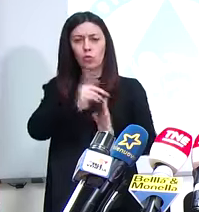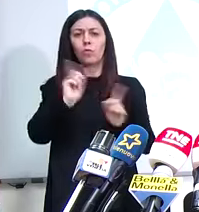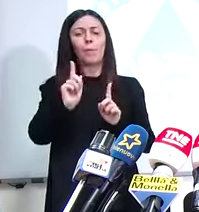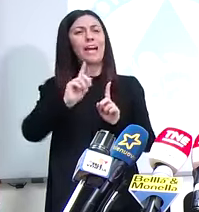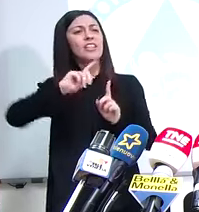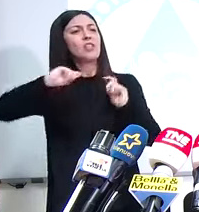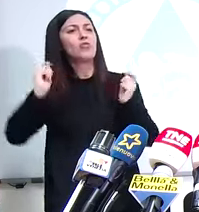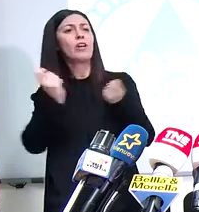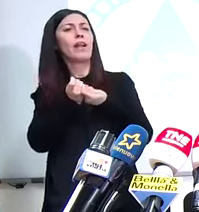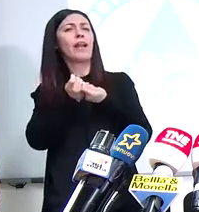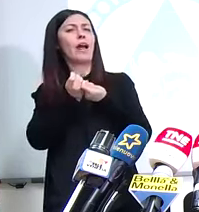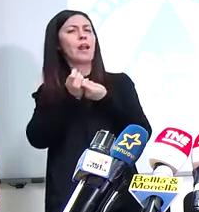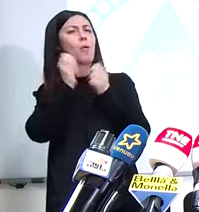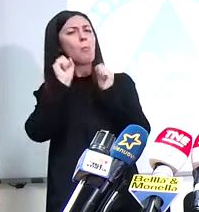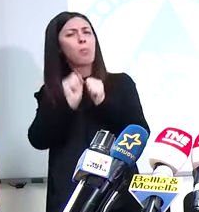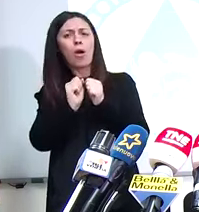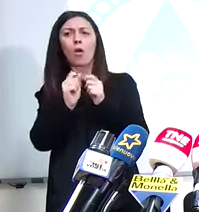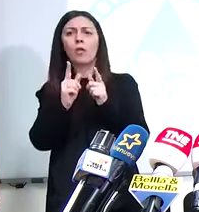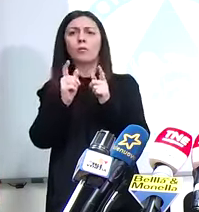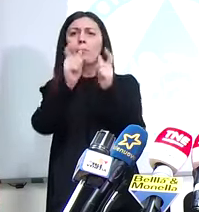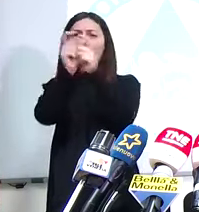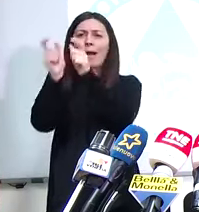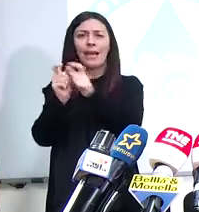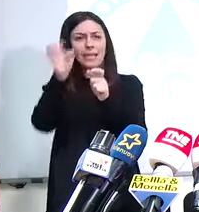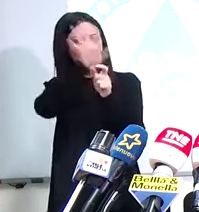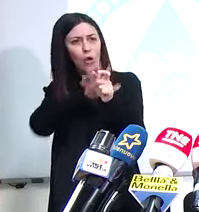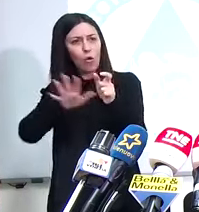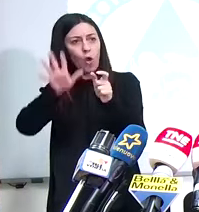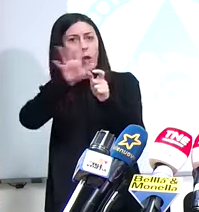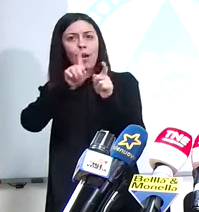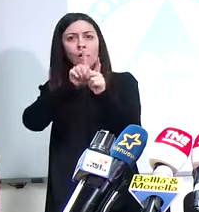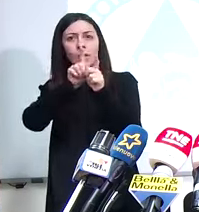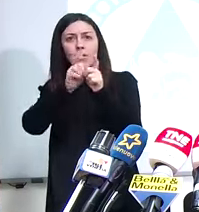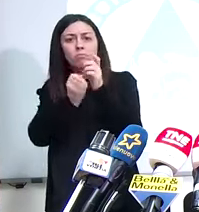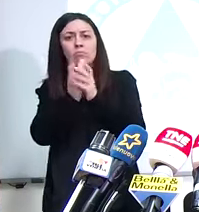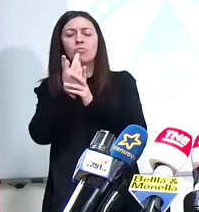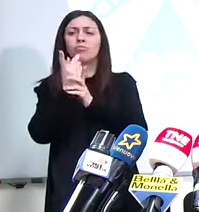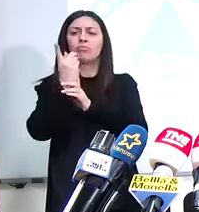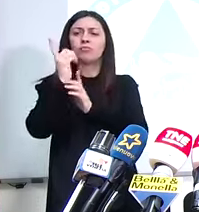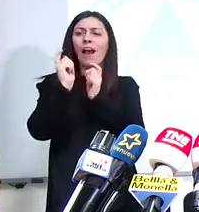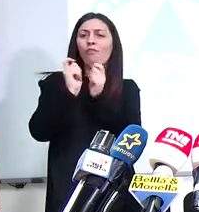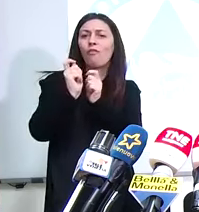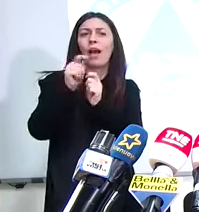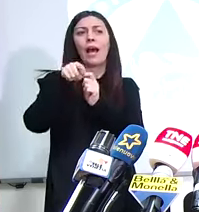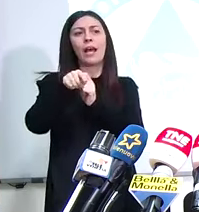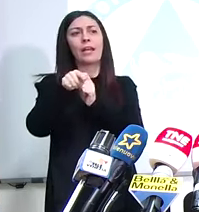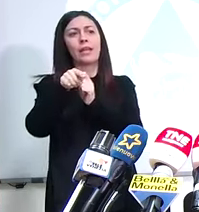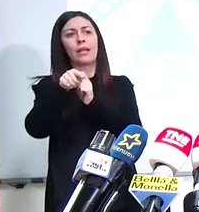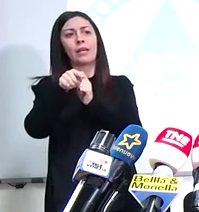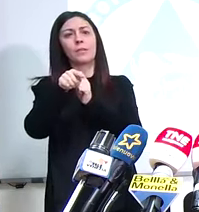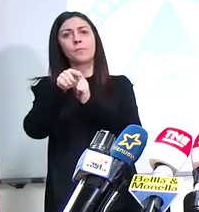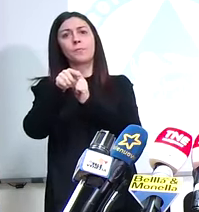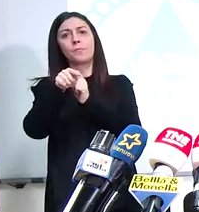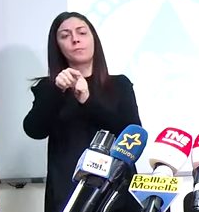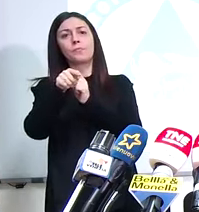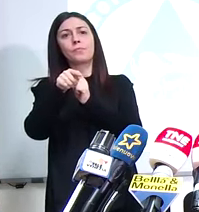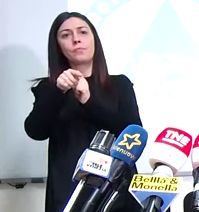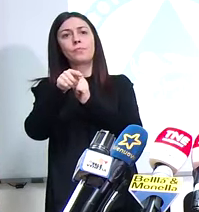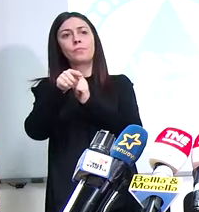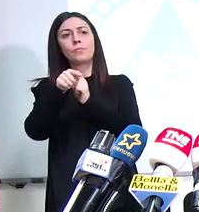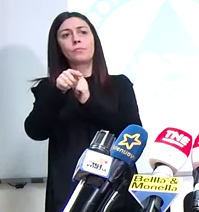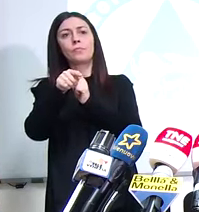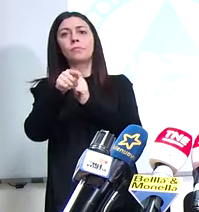che si possono creare con con intermediari delle case farmaceutiche perciò chi è privilegiato perché perché accresce